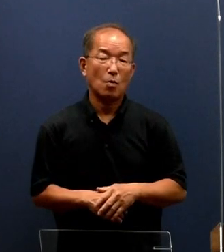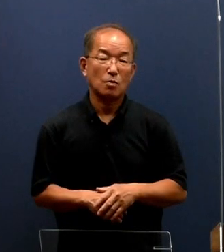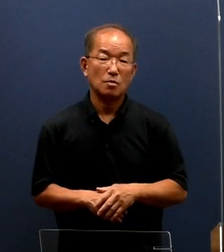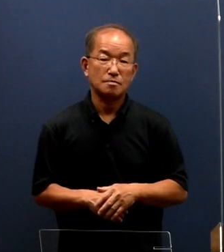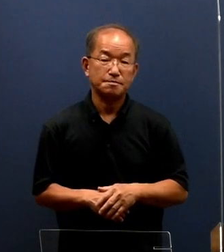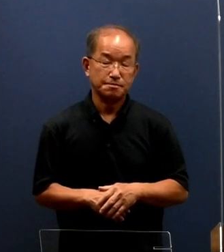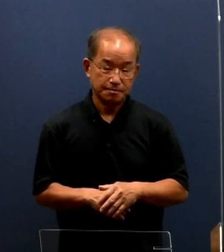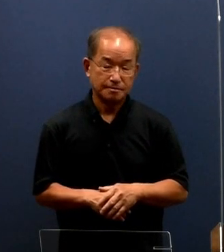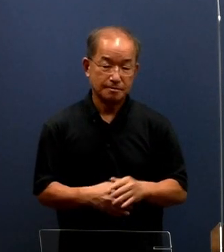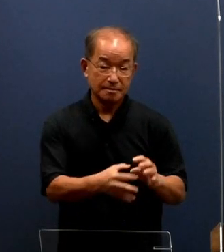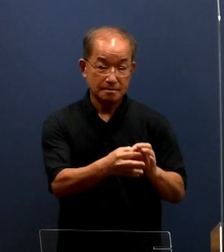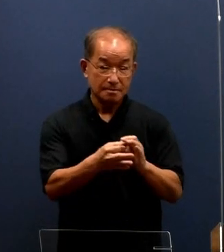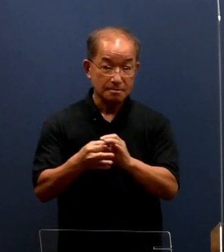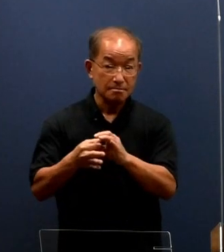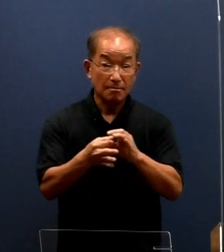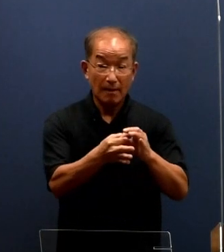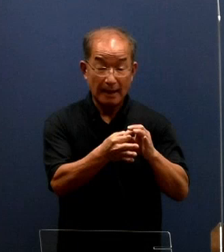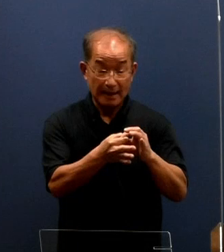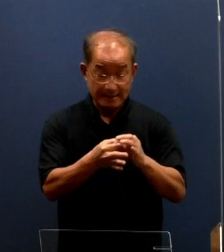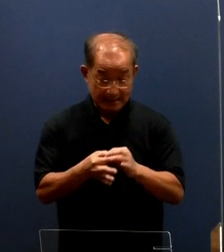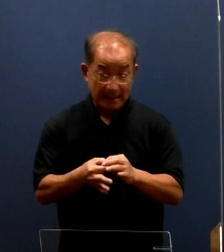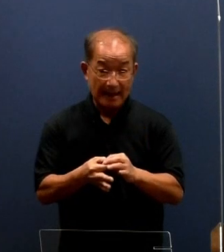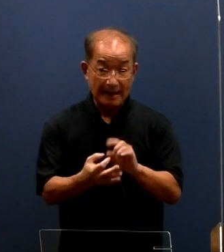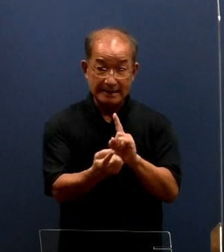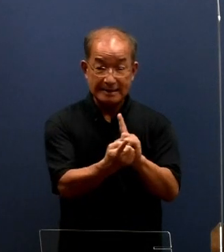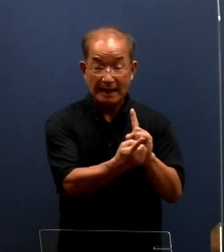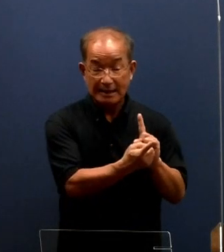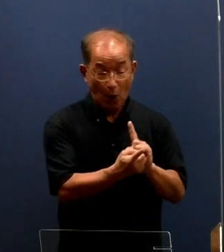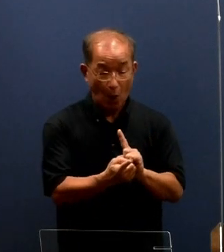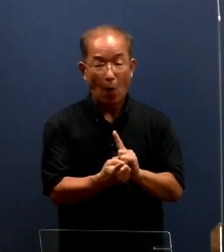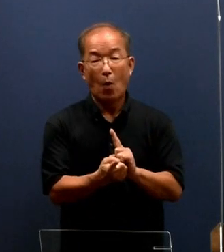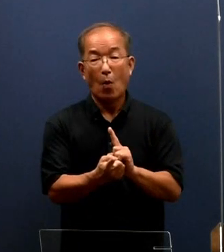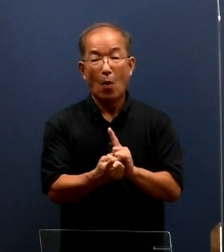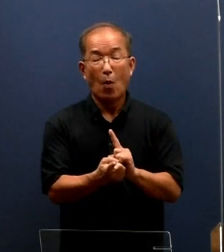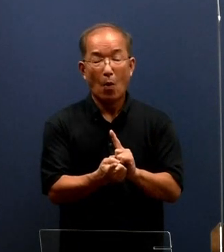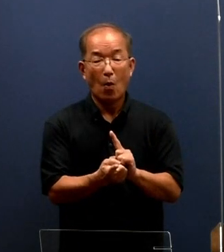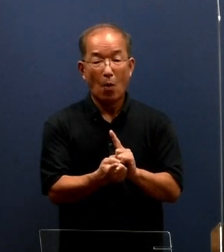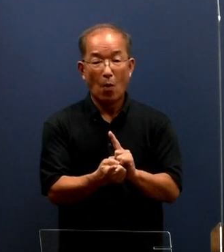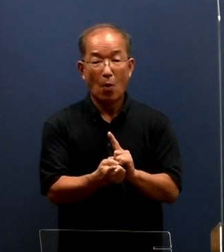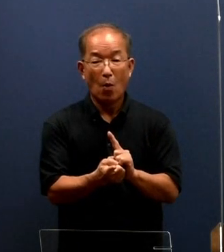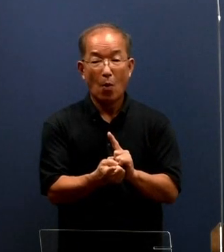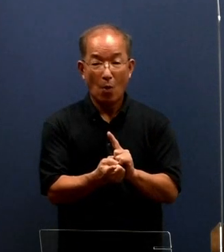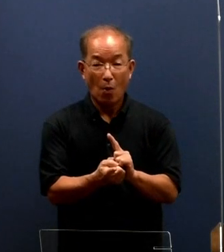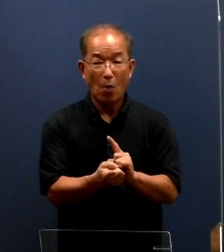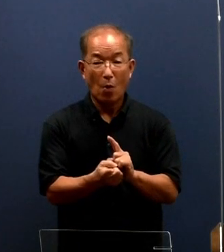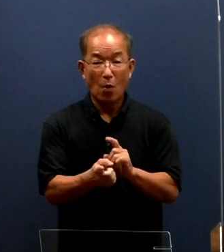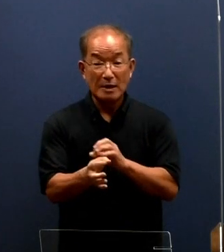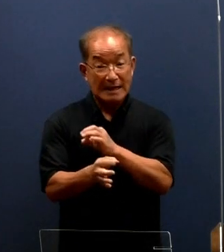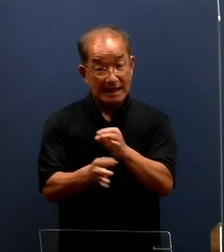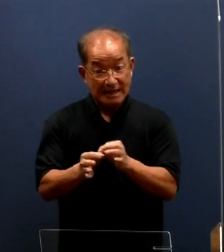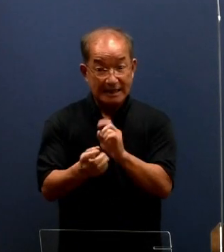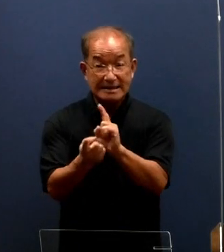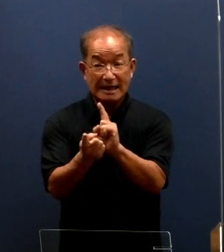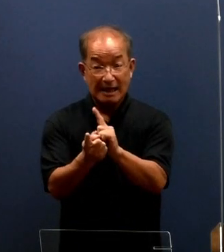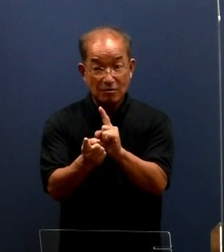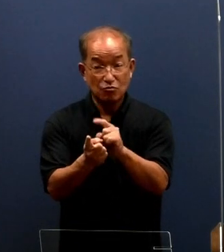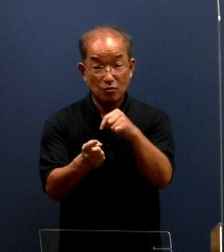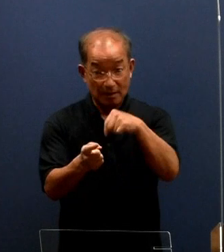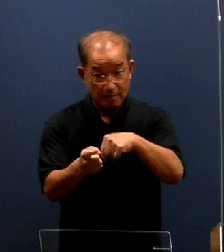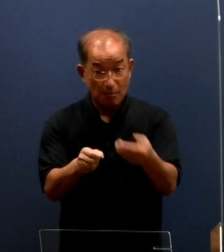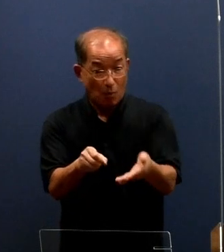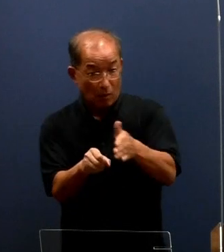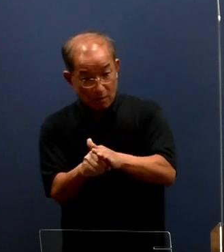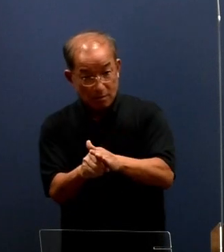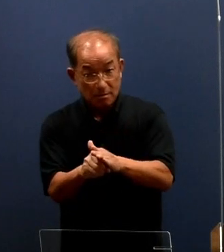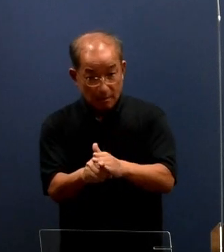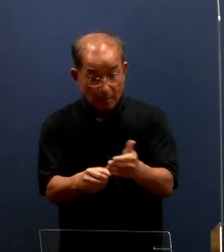を踏まえた対応というものも、当然、経済対策に盛り込まれてなきゃいけないんだろうというふうに思いますけ